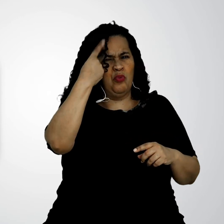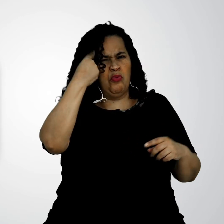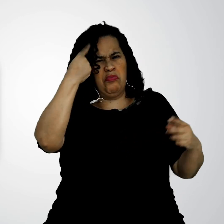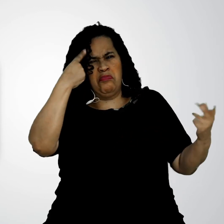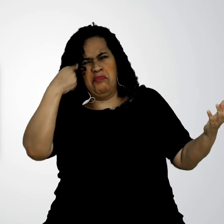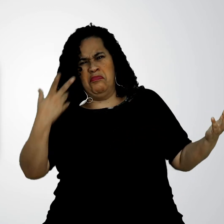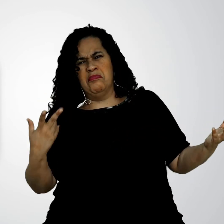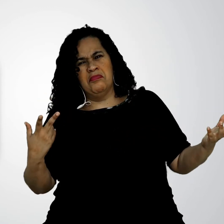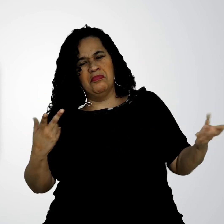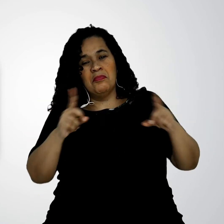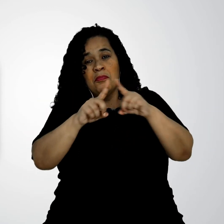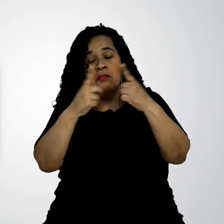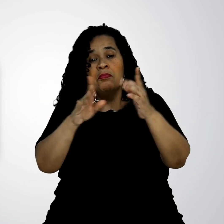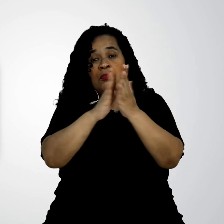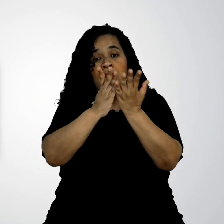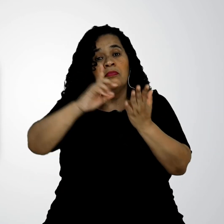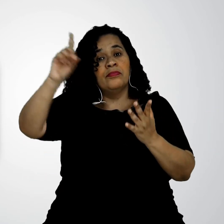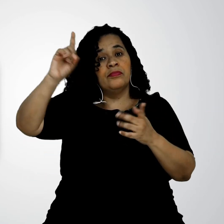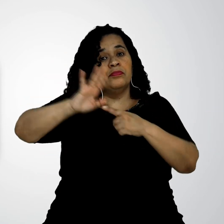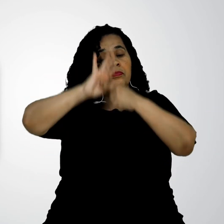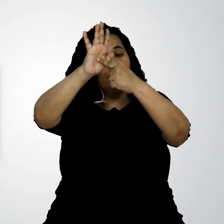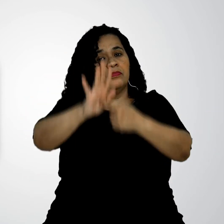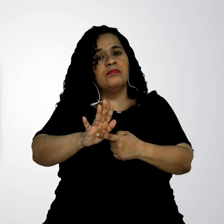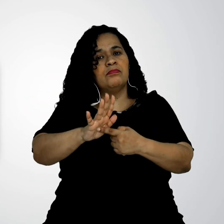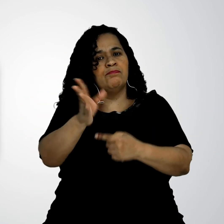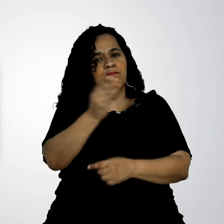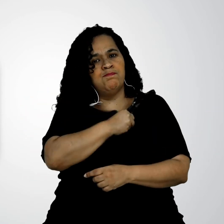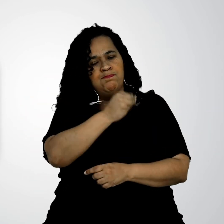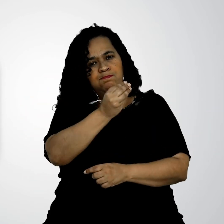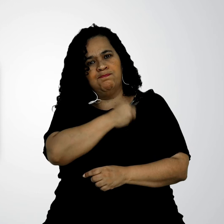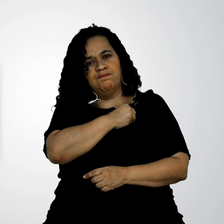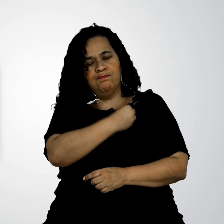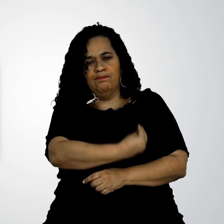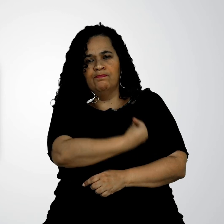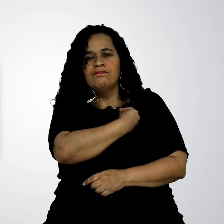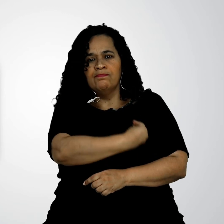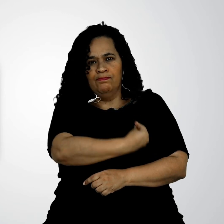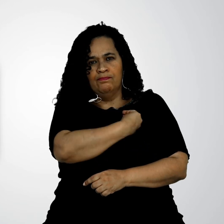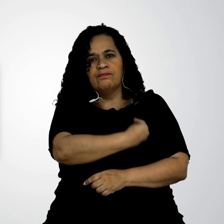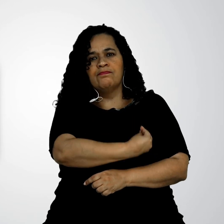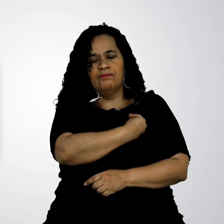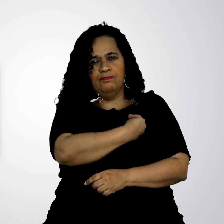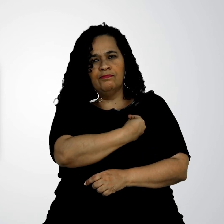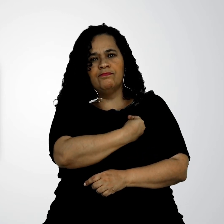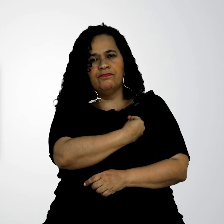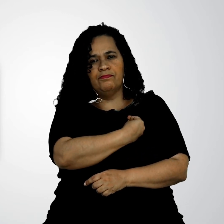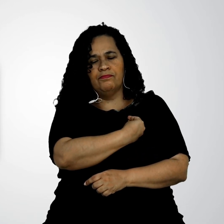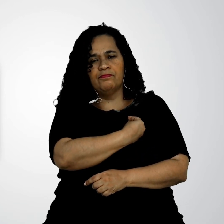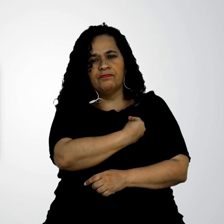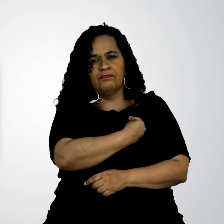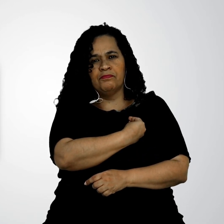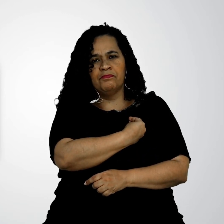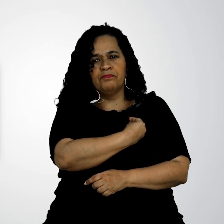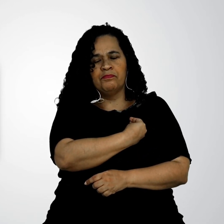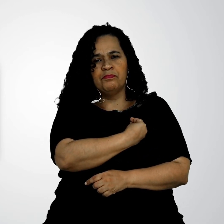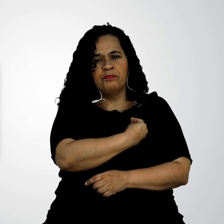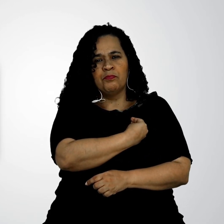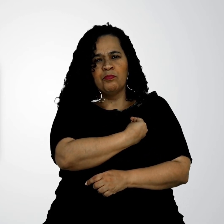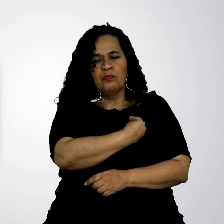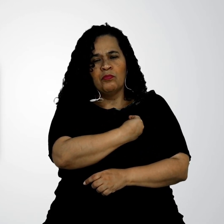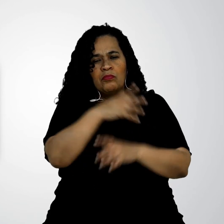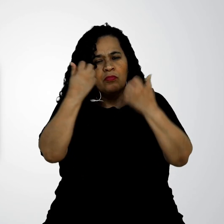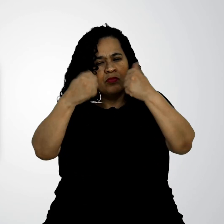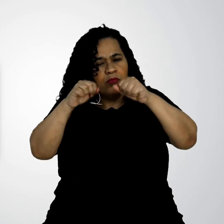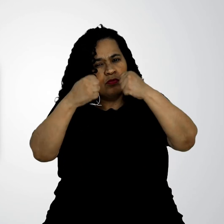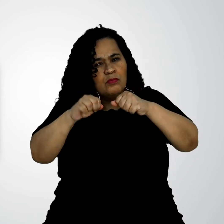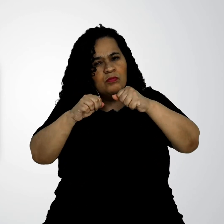trata isso como um pecado muito sério. Então Deus não só define lá no início de todas as coisas o caminho que o ser